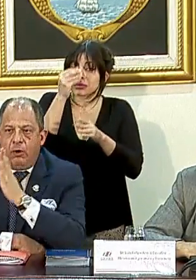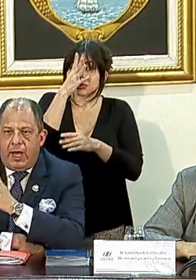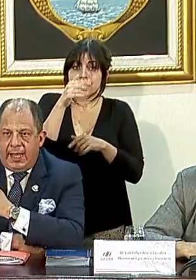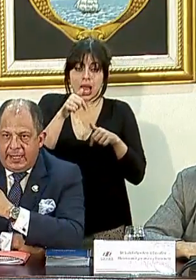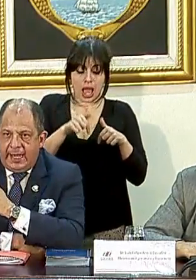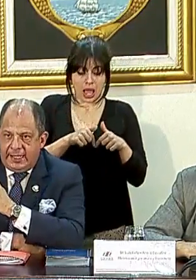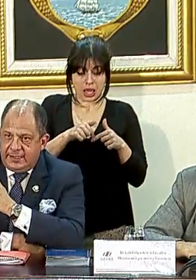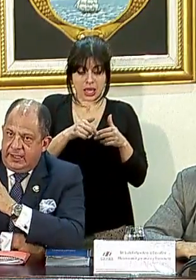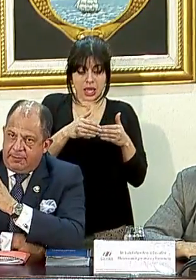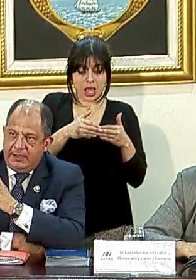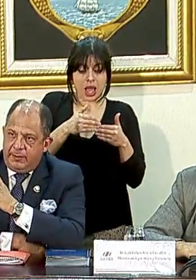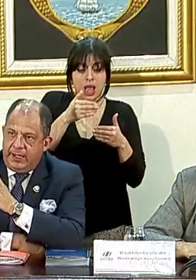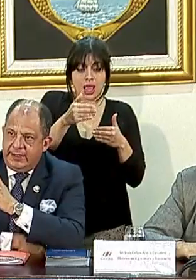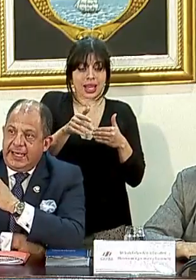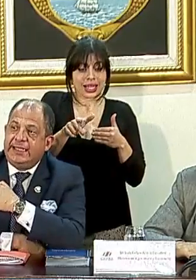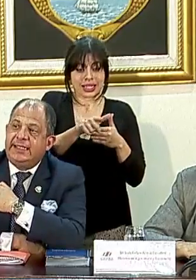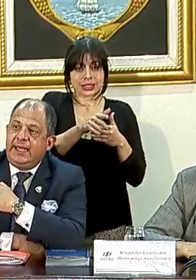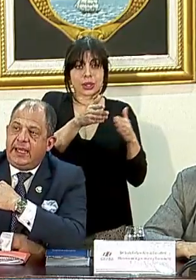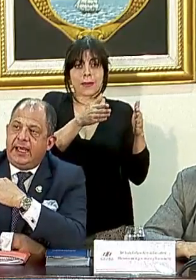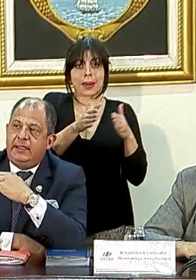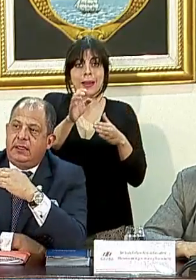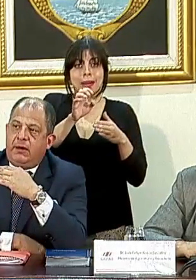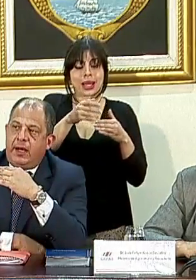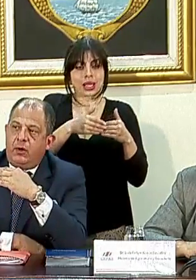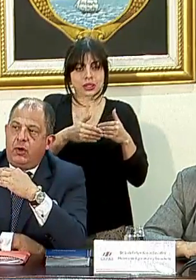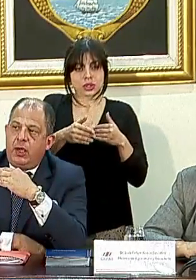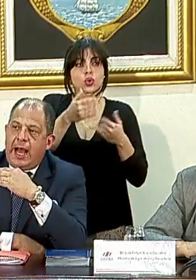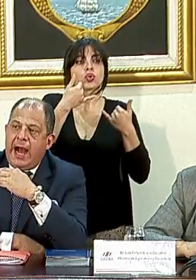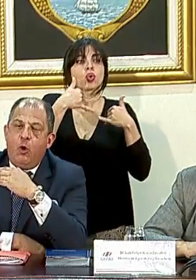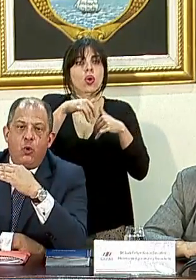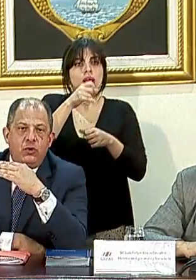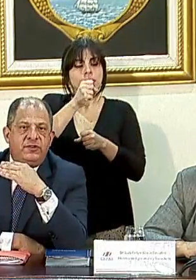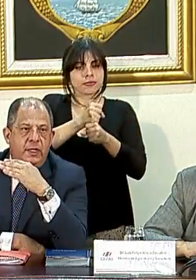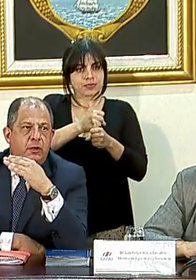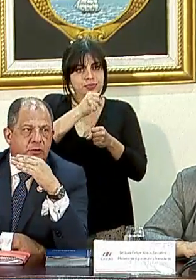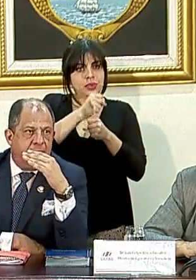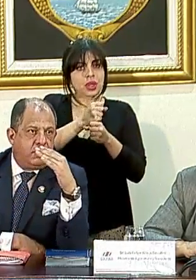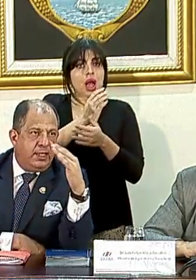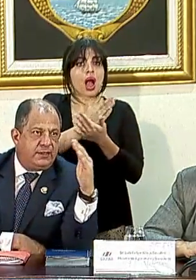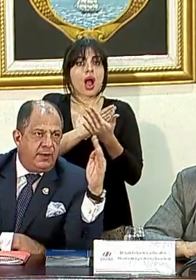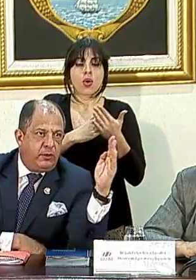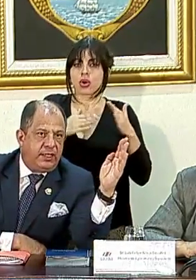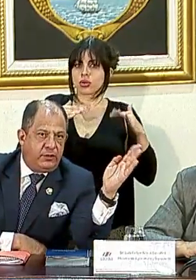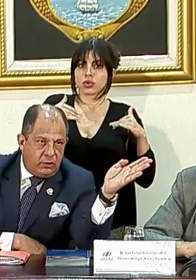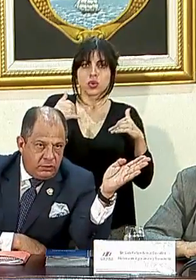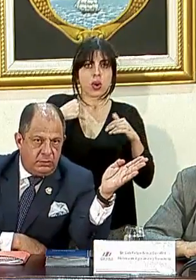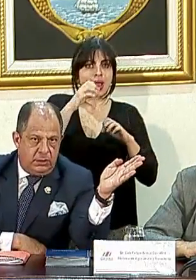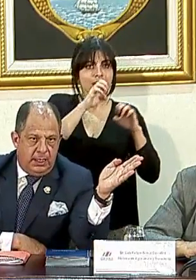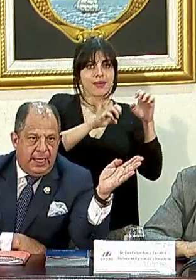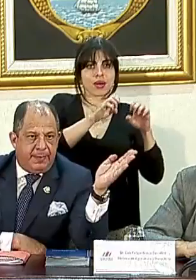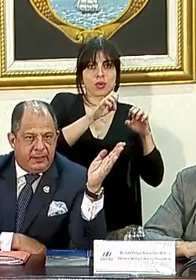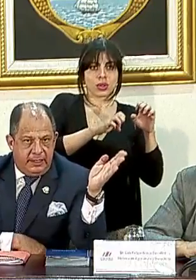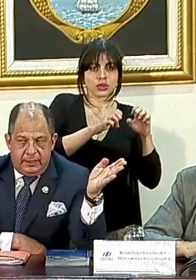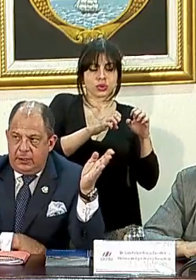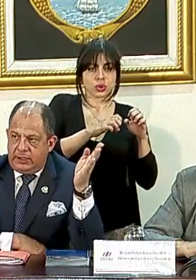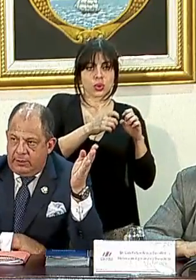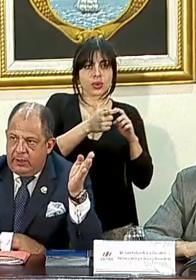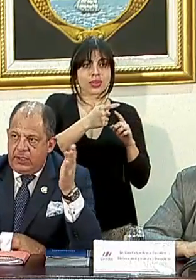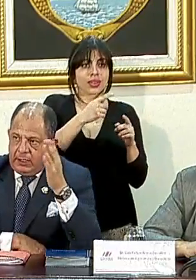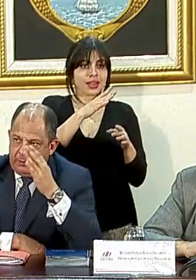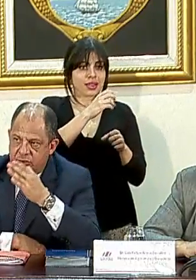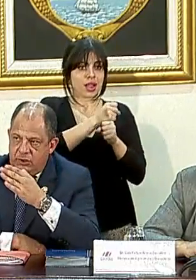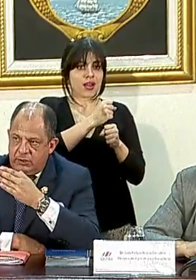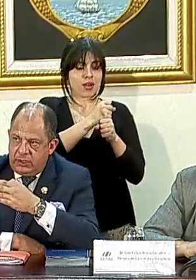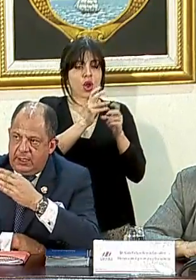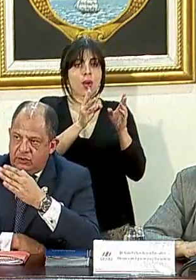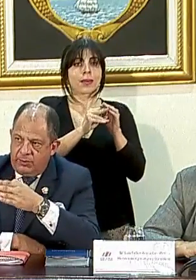aquí a que esté el plan de emergencia, sigue el trabajo aún sin contar con esa valoración a partir del trabajo